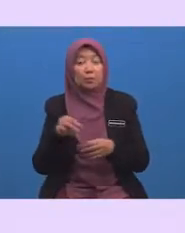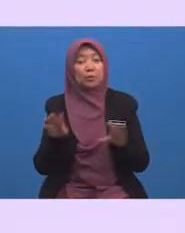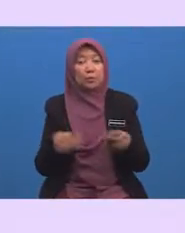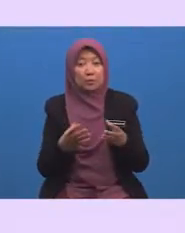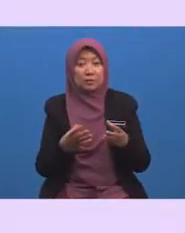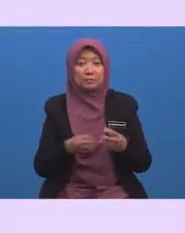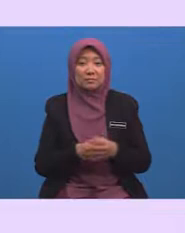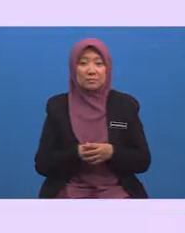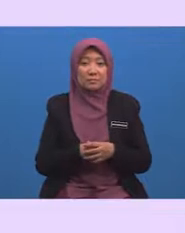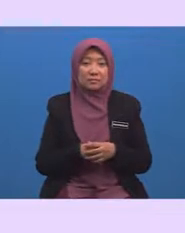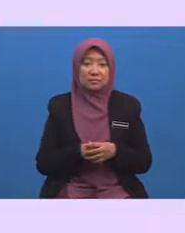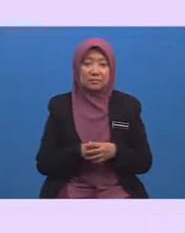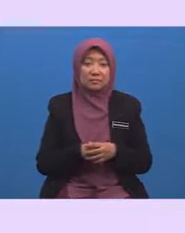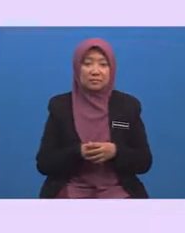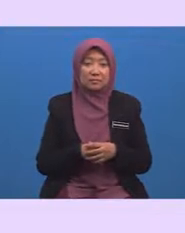lakukan?